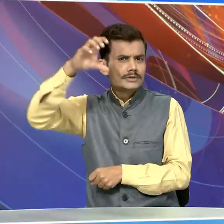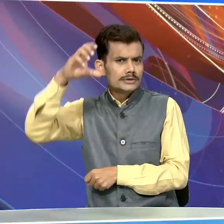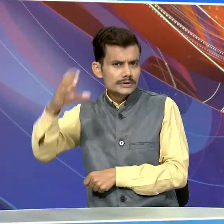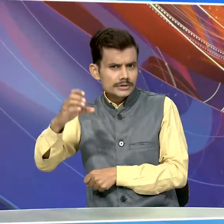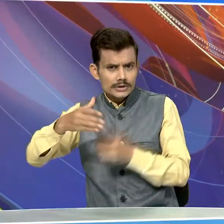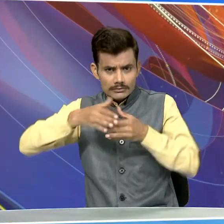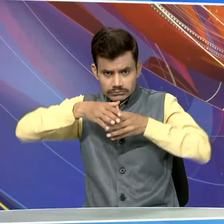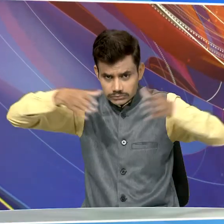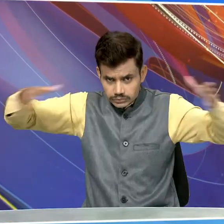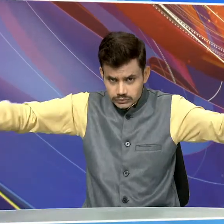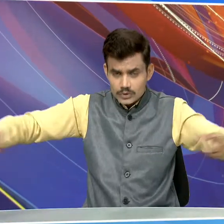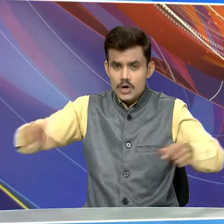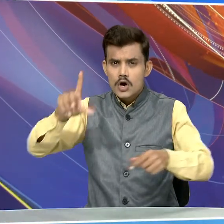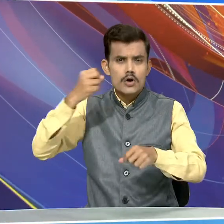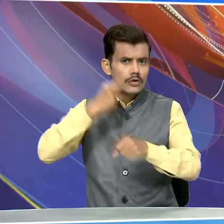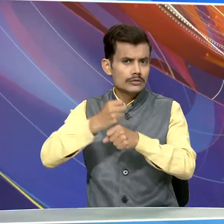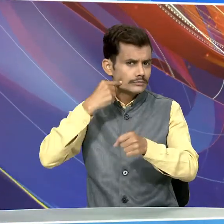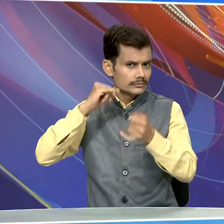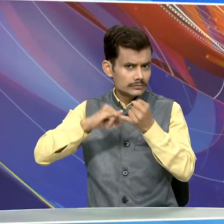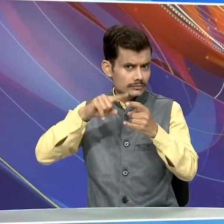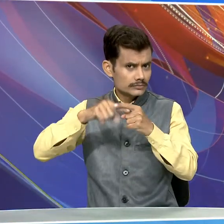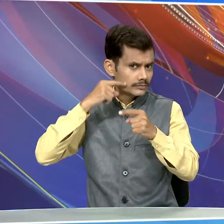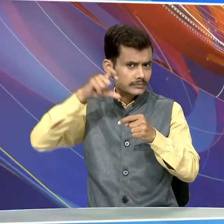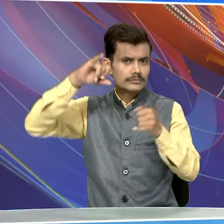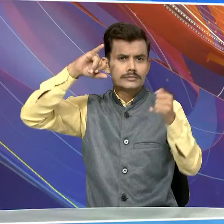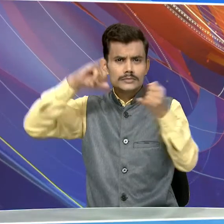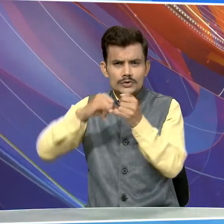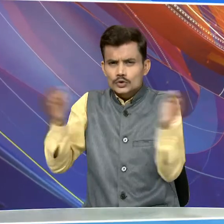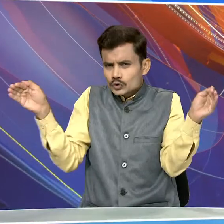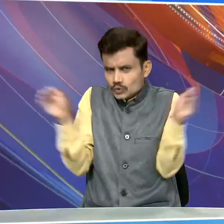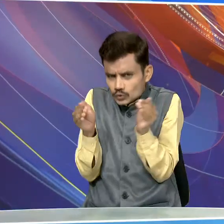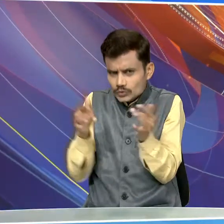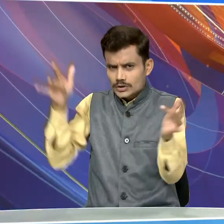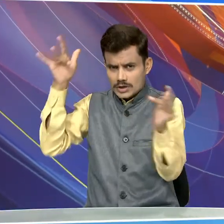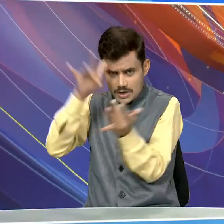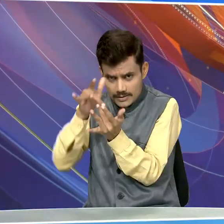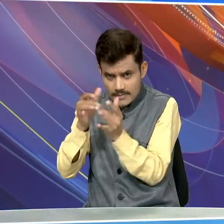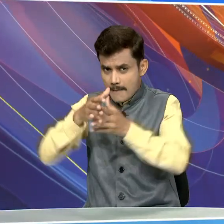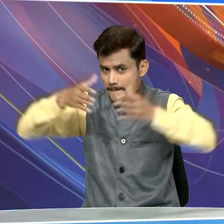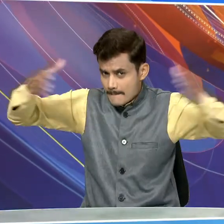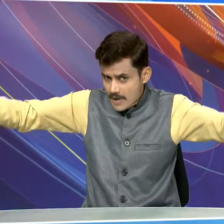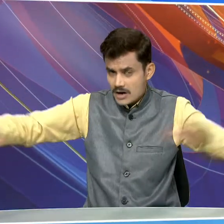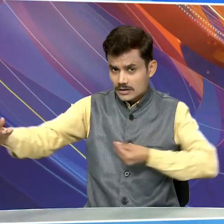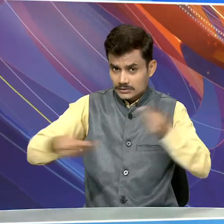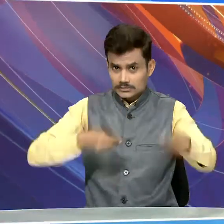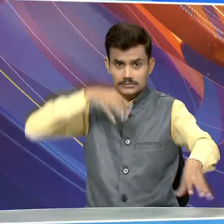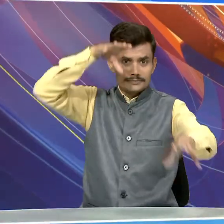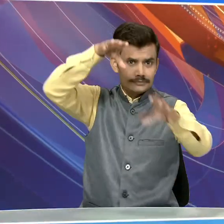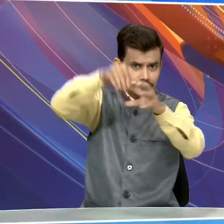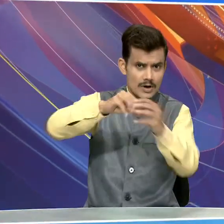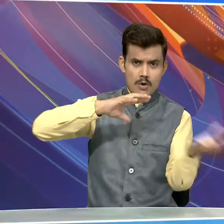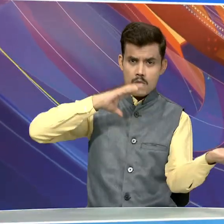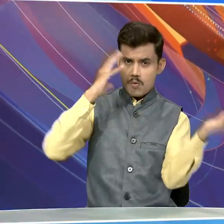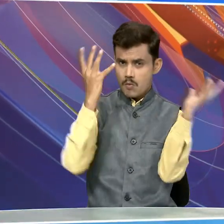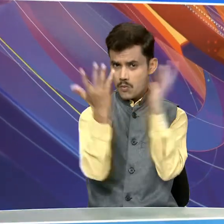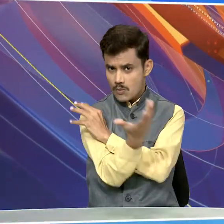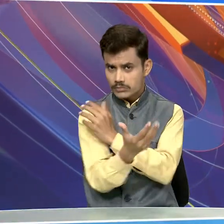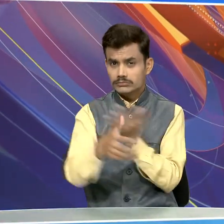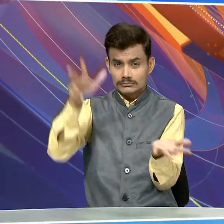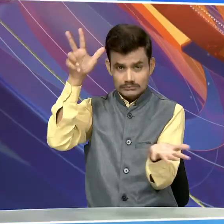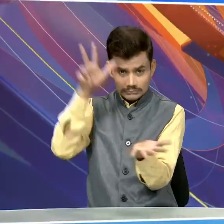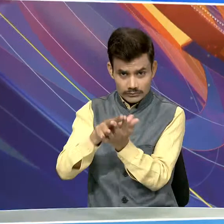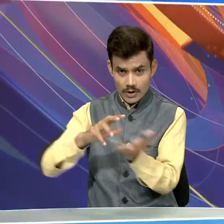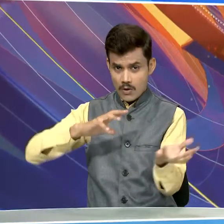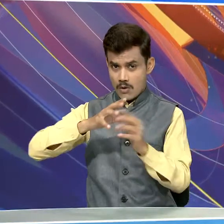में लॉजिस्टिक्स की भूमिका और सूक्ष्म, लघु और मध्यम उद्यम के वैश्विक होने, वैश्विक मूल्य श्रृंखलाओं